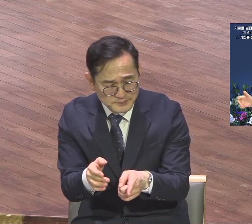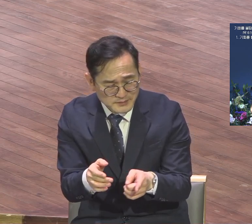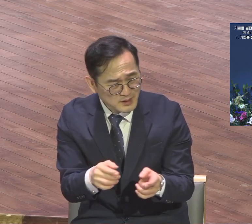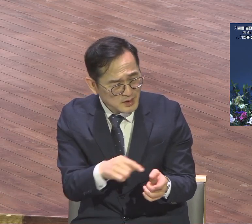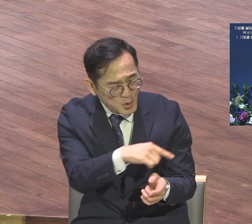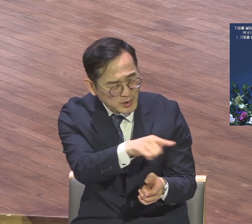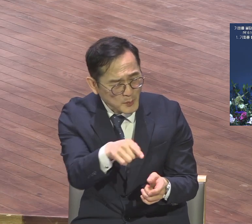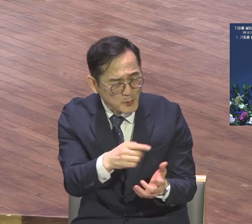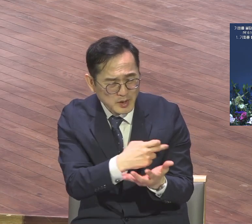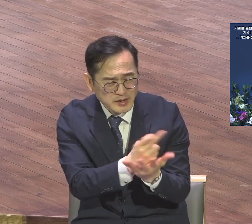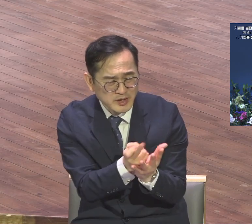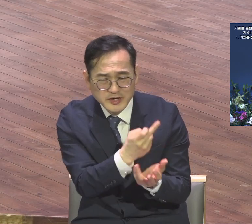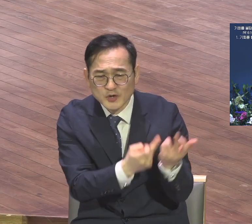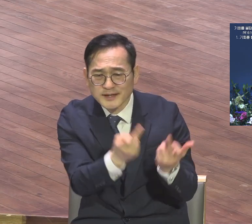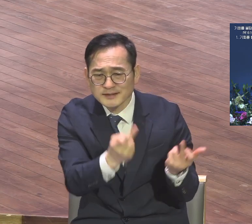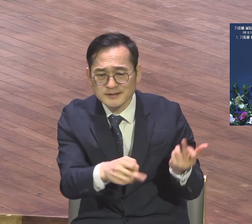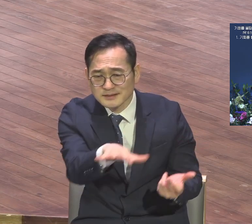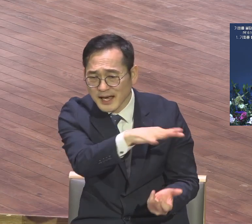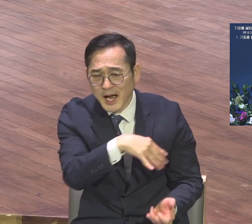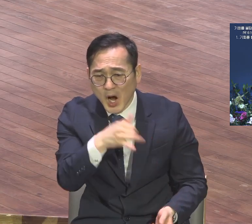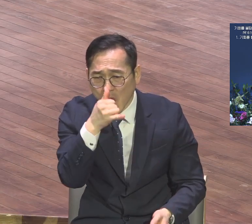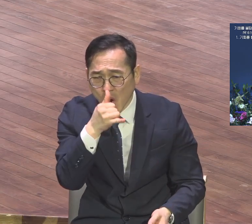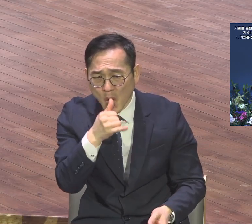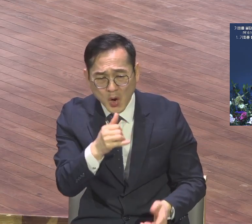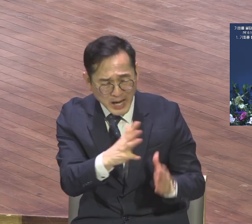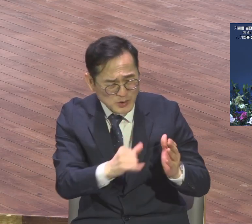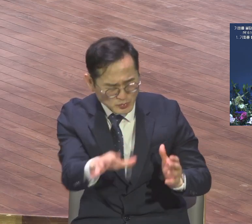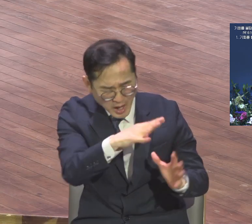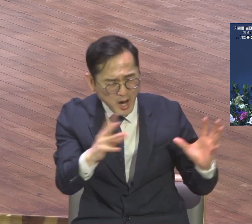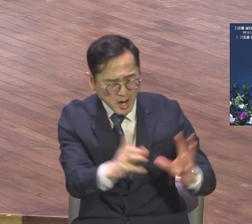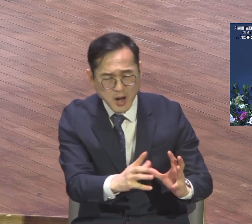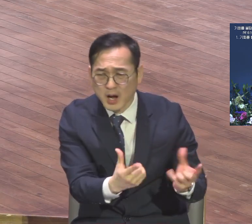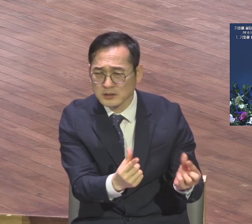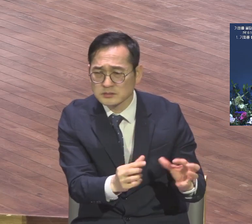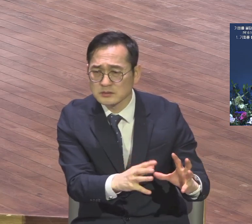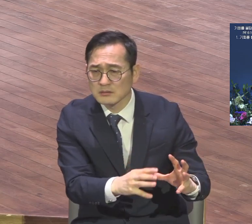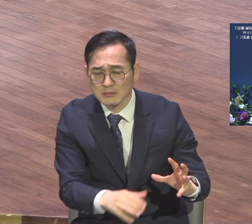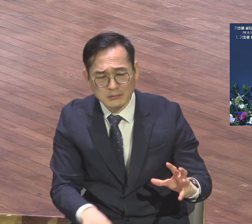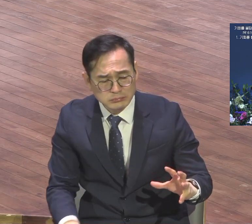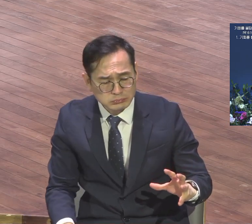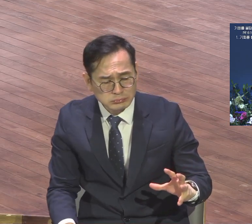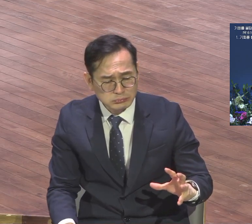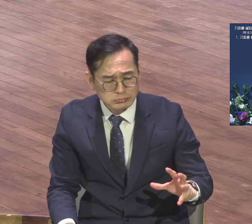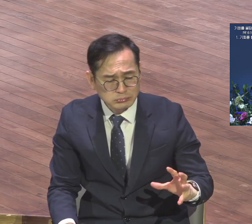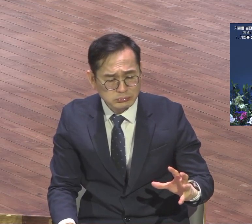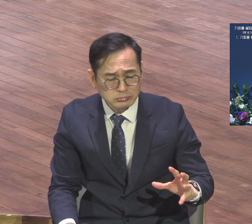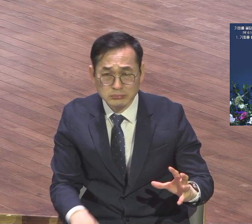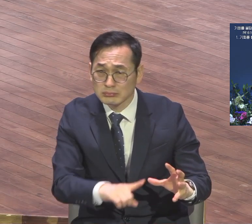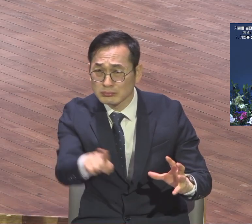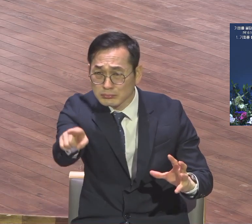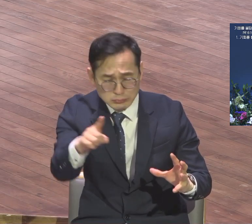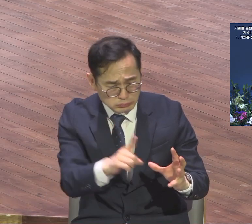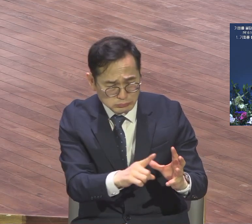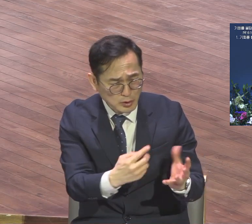형제지요. 여기 다 있지 않냐? 가도 우리 같이 있지 않냐? 내가 지금 너를 누군 줄 아는데